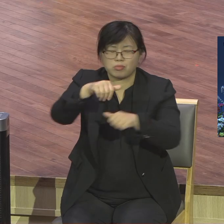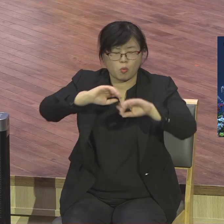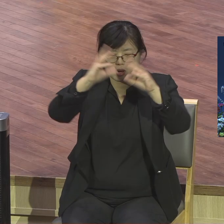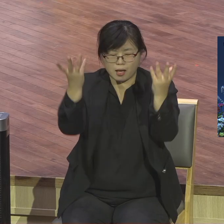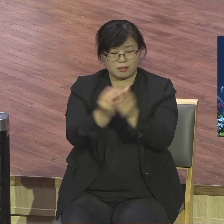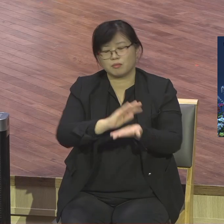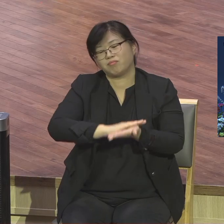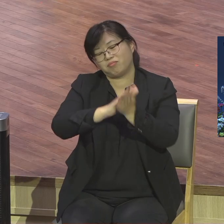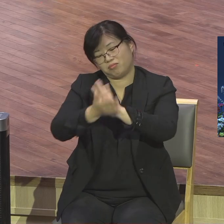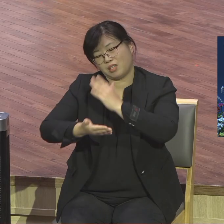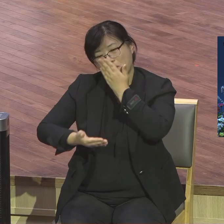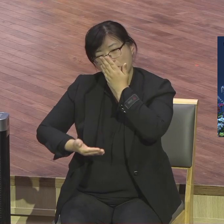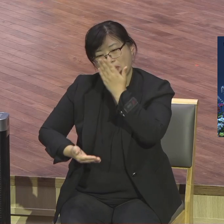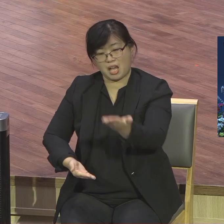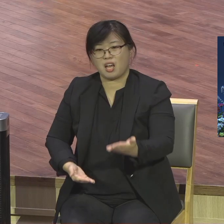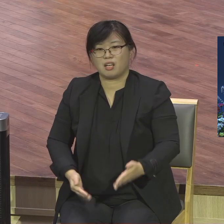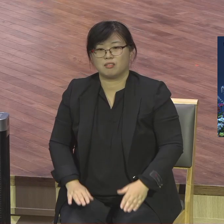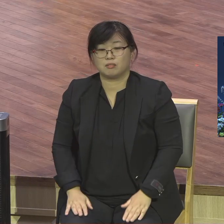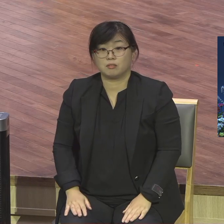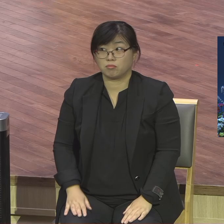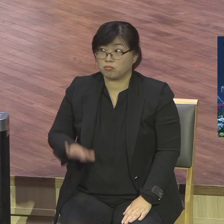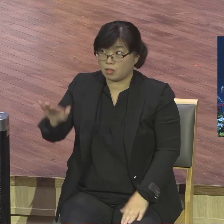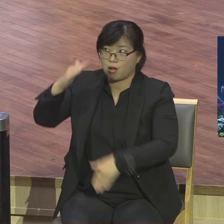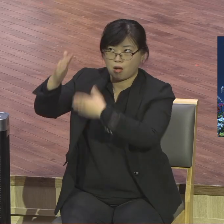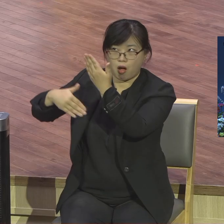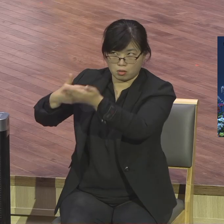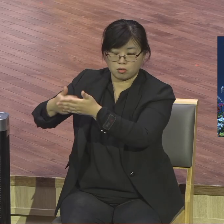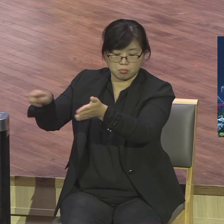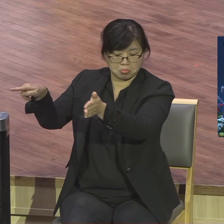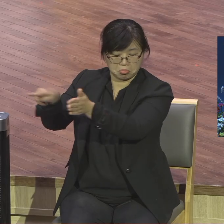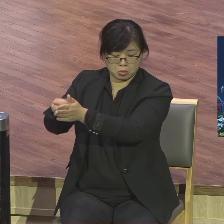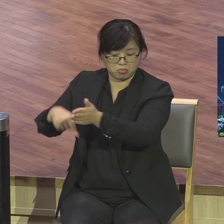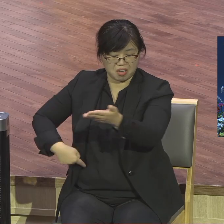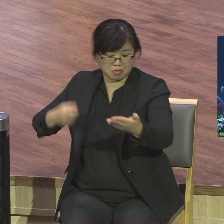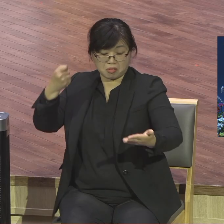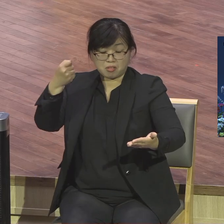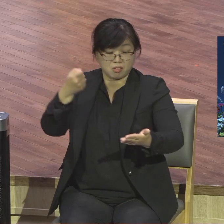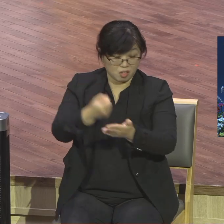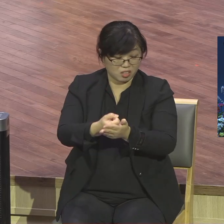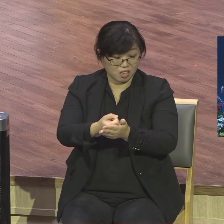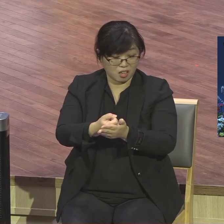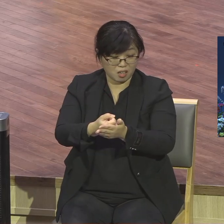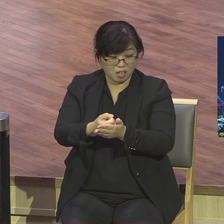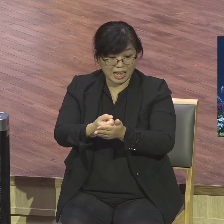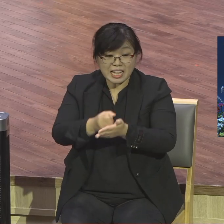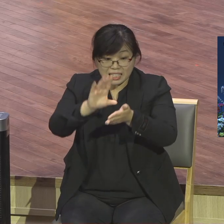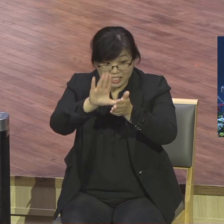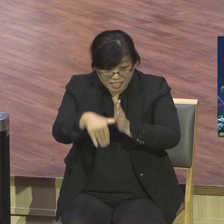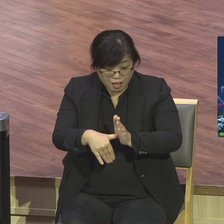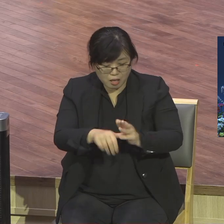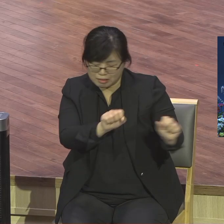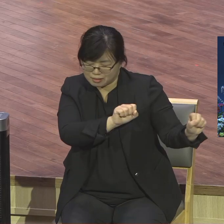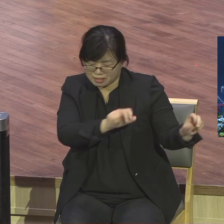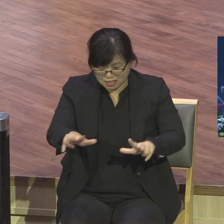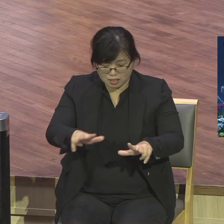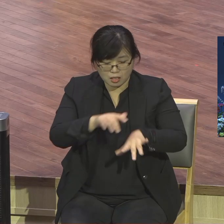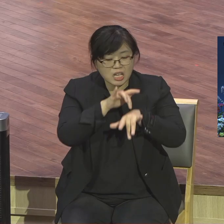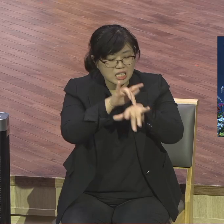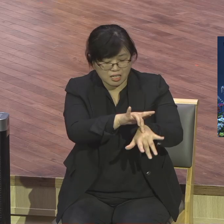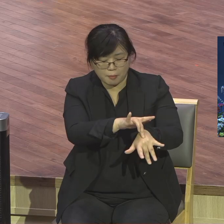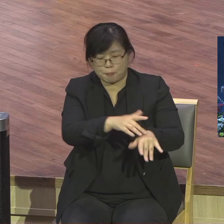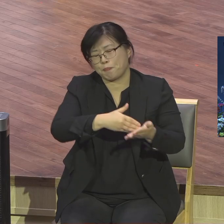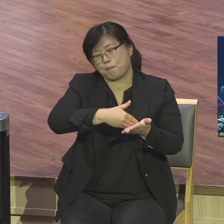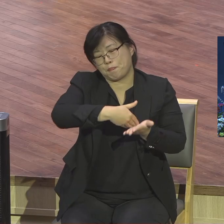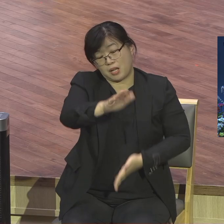여러분이요 결단하면 허감이 떠나가요 허감이 떠날 때는 어떻게 해요? 발악을 합니다